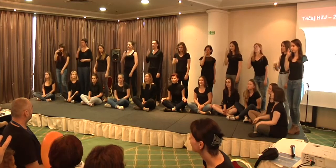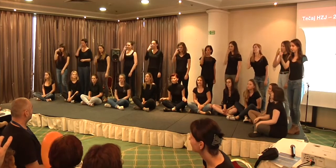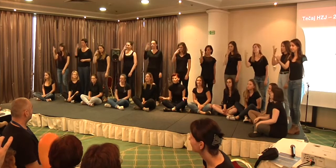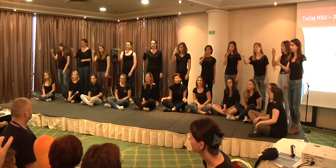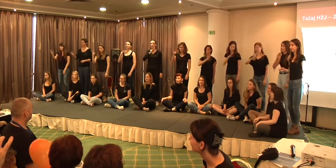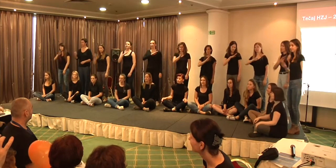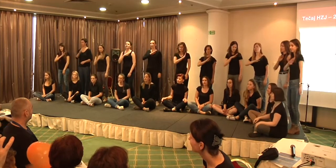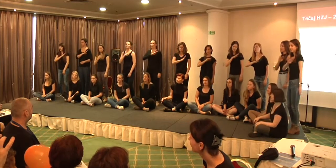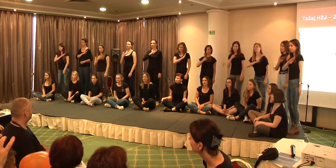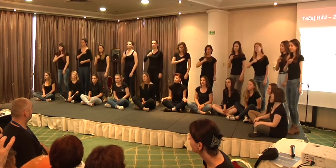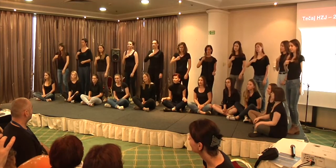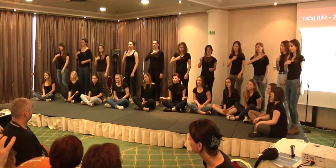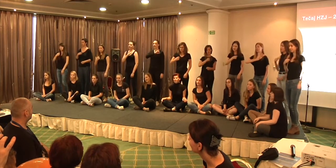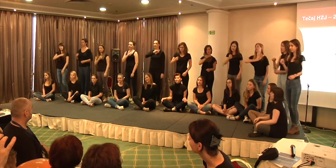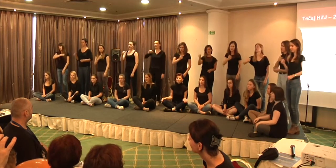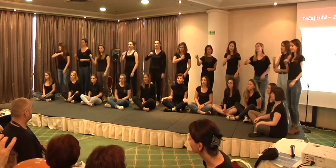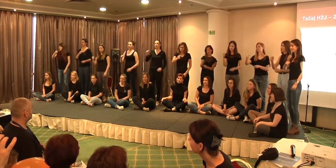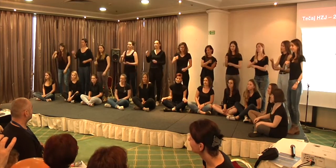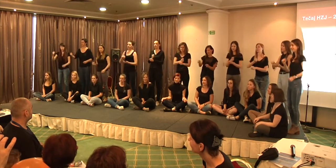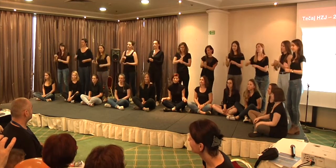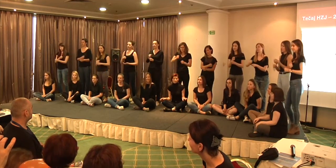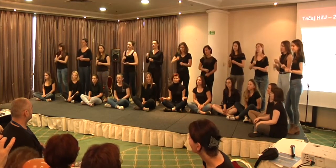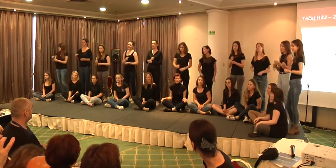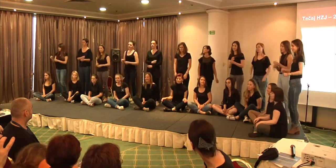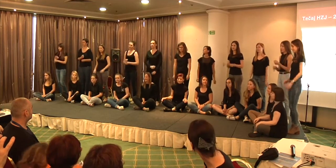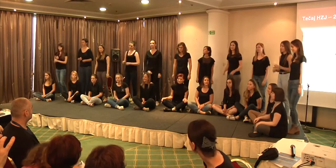ne bih ustuknuo pred zmajem.